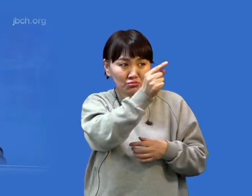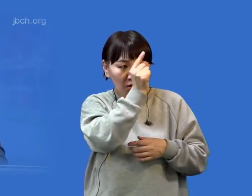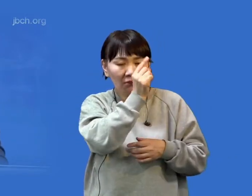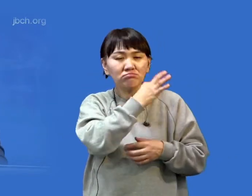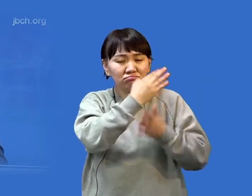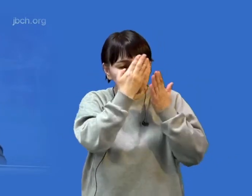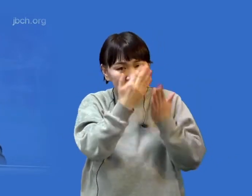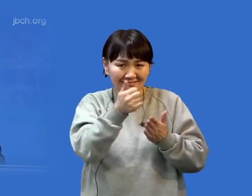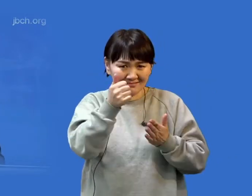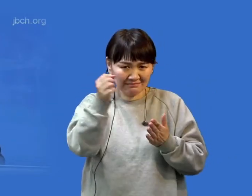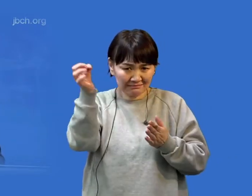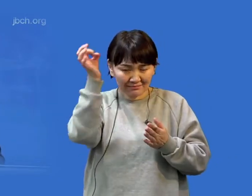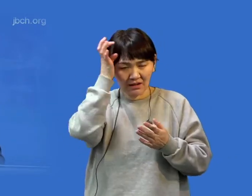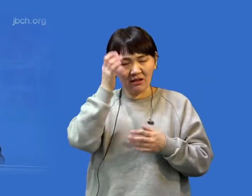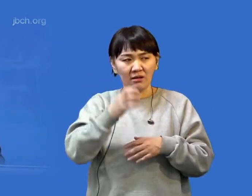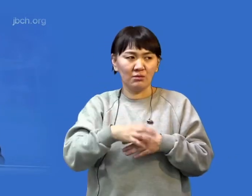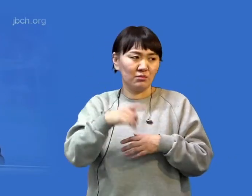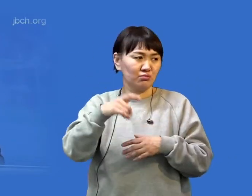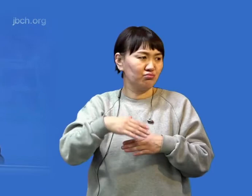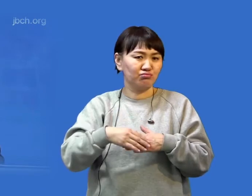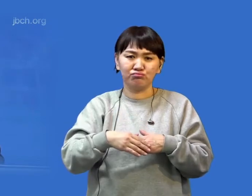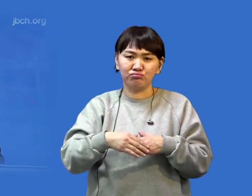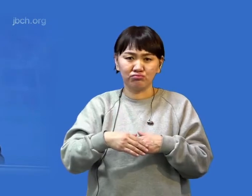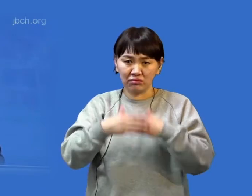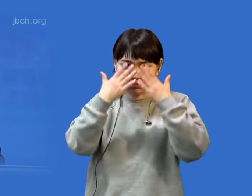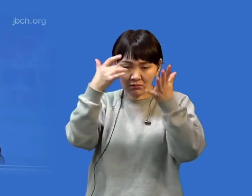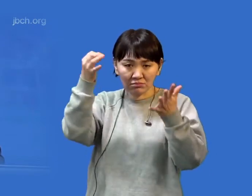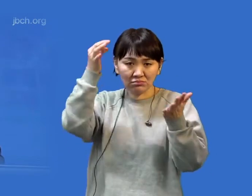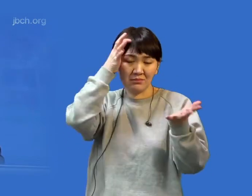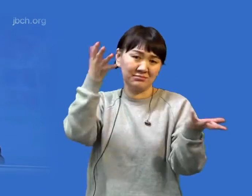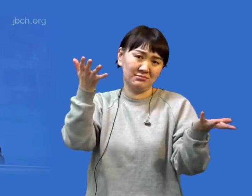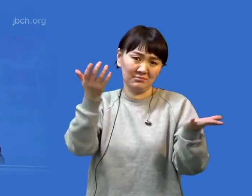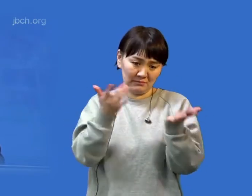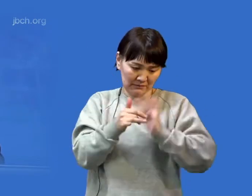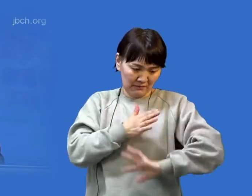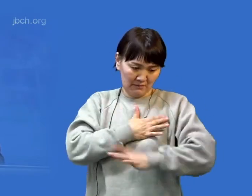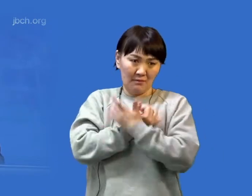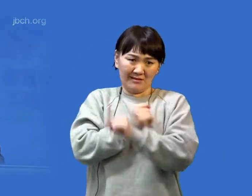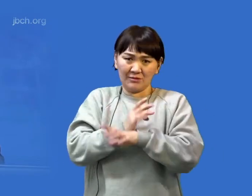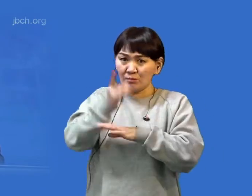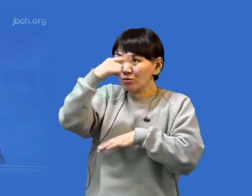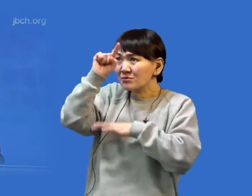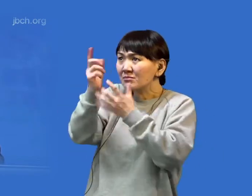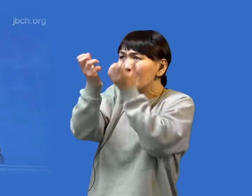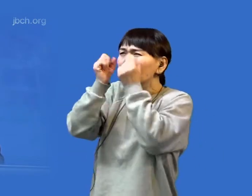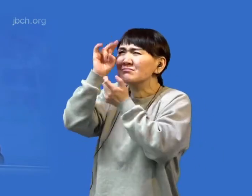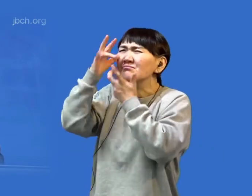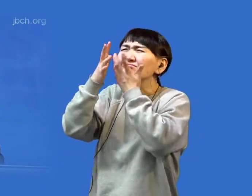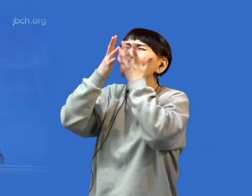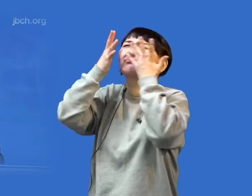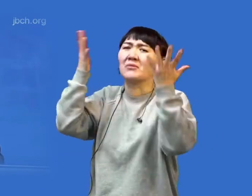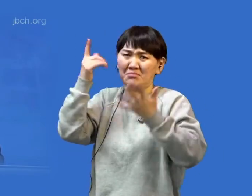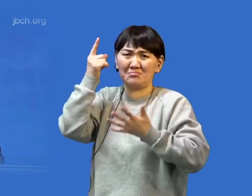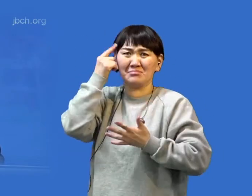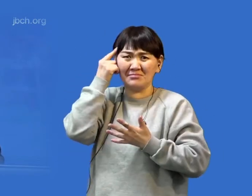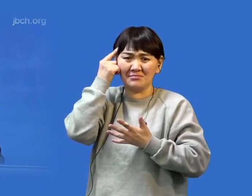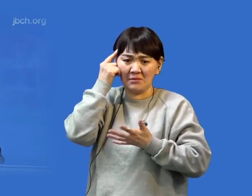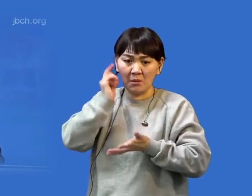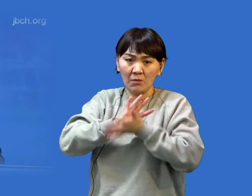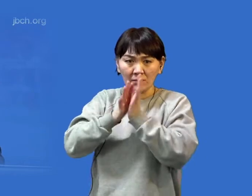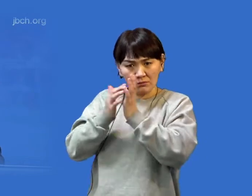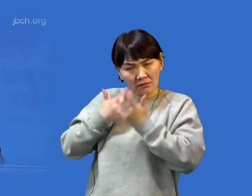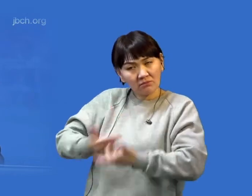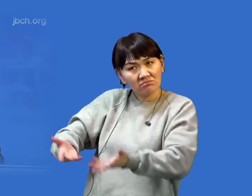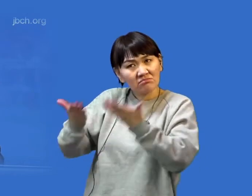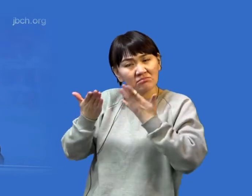талархаж мэдэхгүй. Аврагцсан үүрдэл бурхнаас авсан нэг үсэл дэндүү агуу үстэй. Надад амцсан бүх